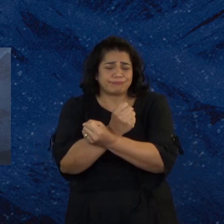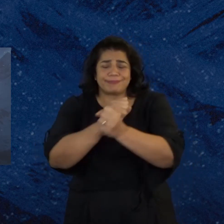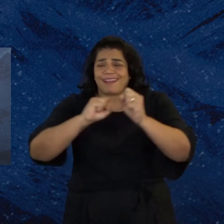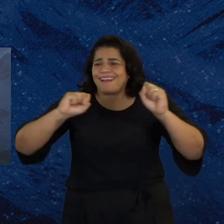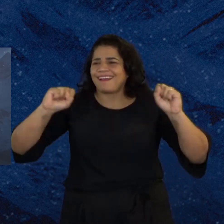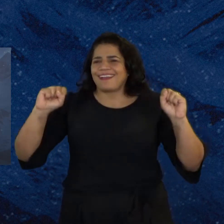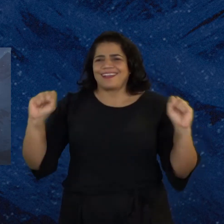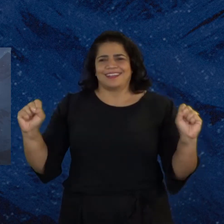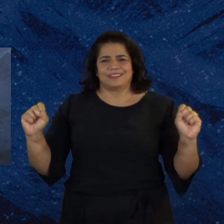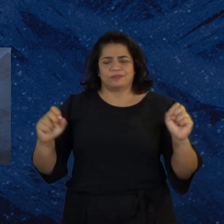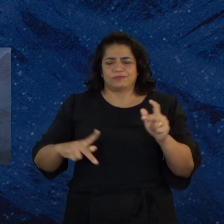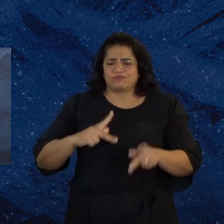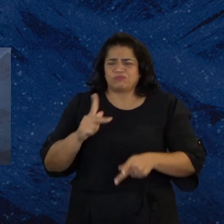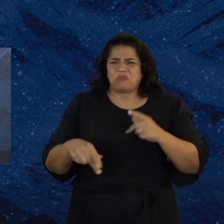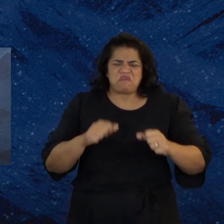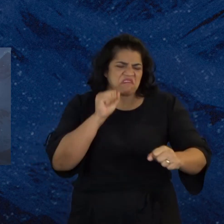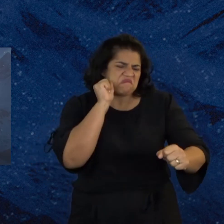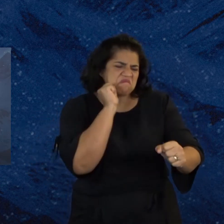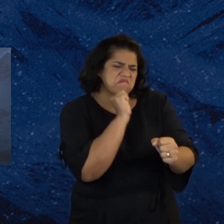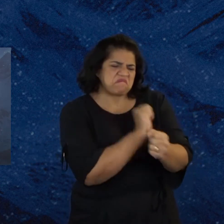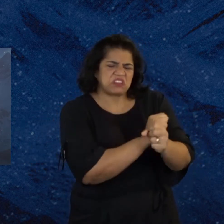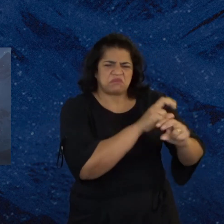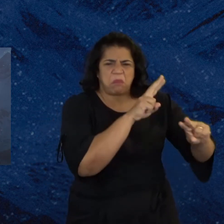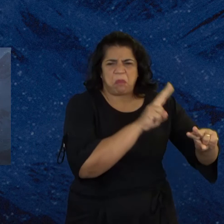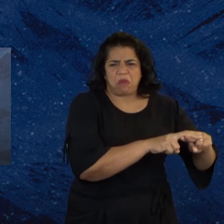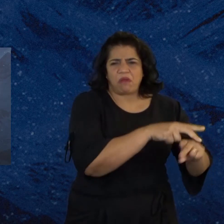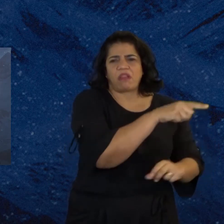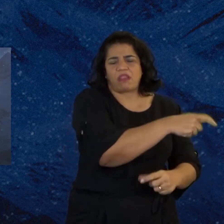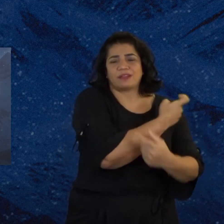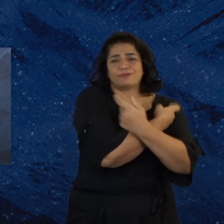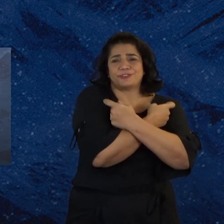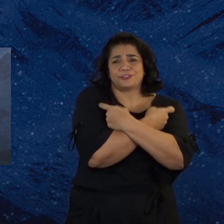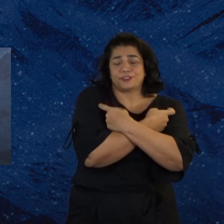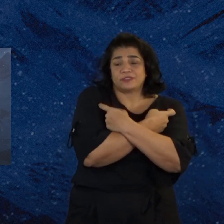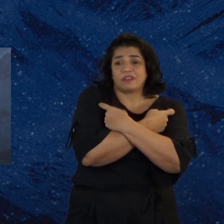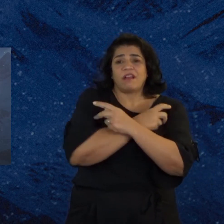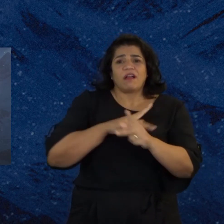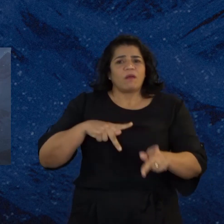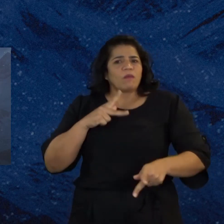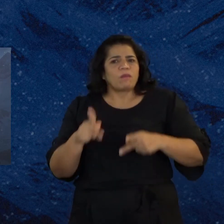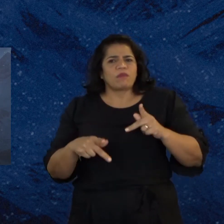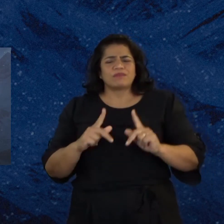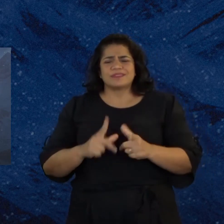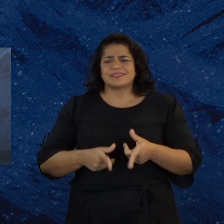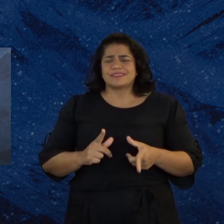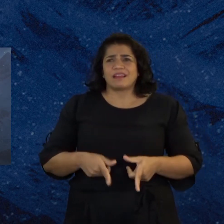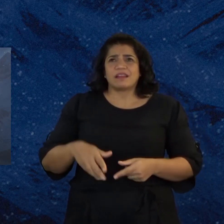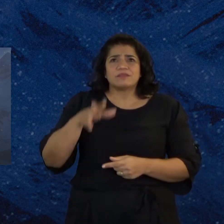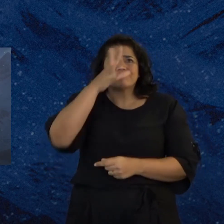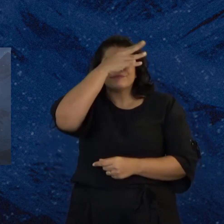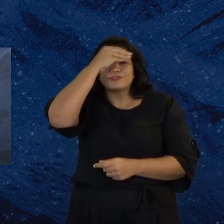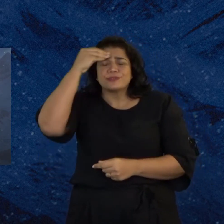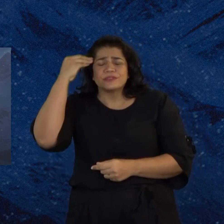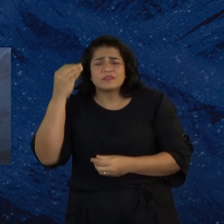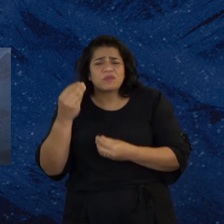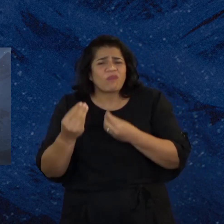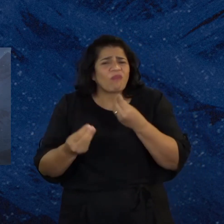cativeiro, o povo não sabia mais viver dependendo do único